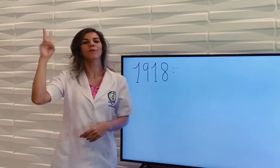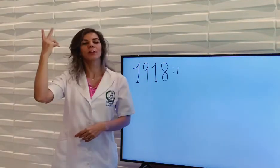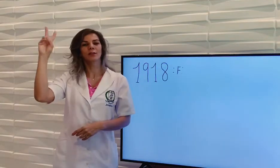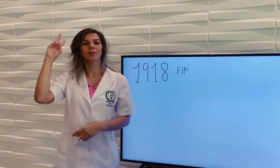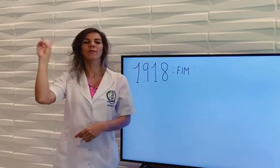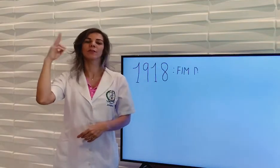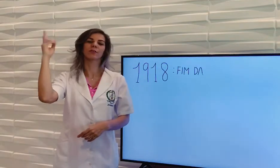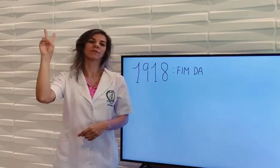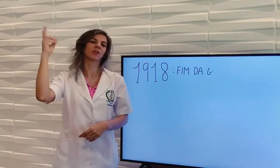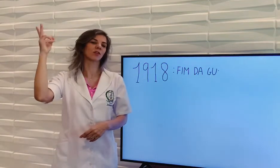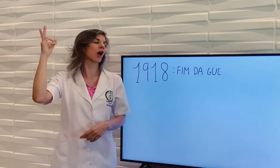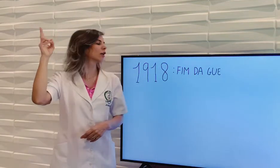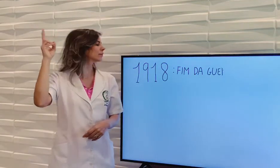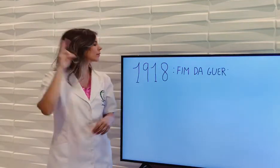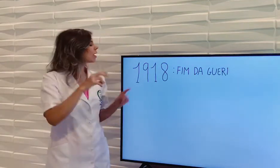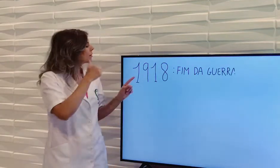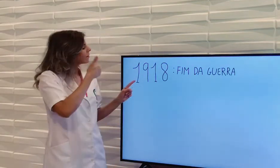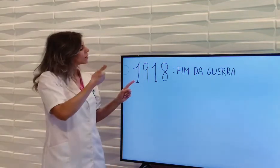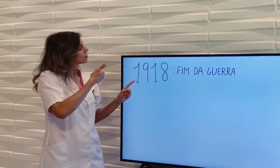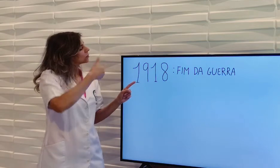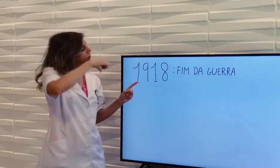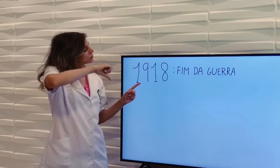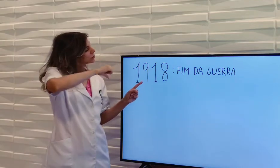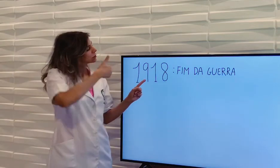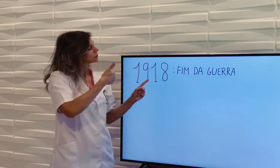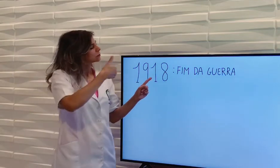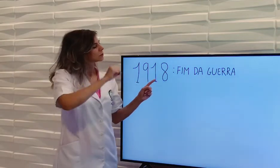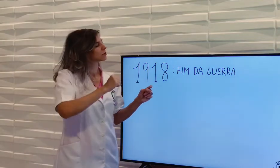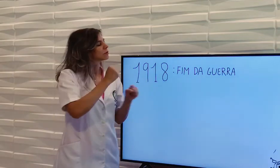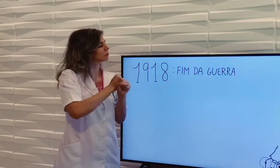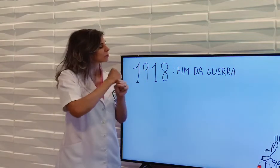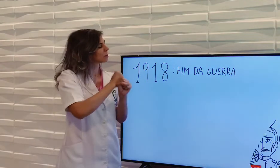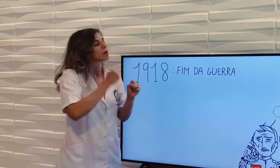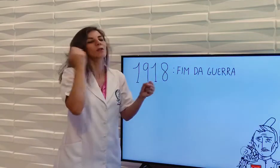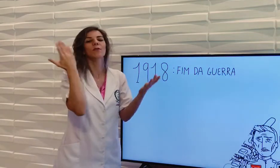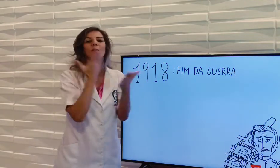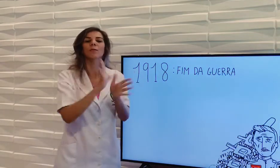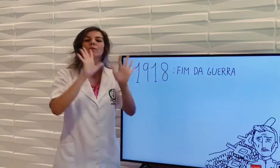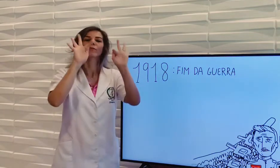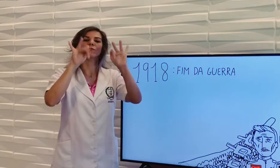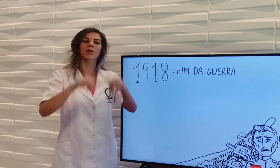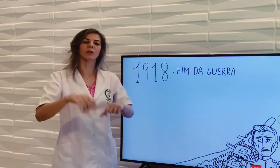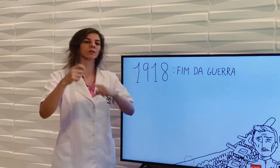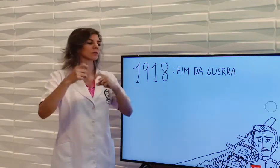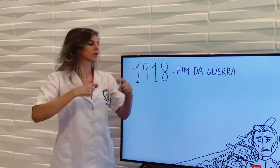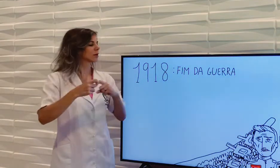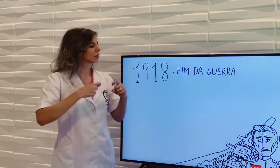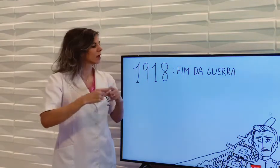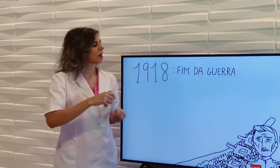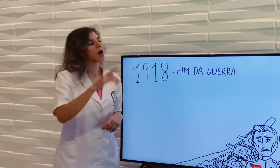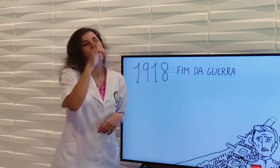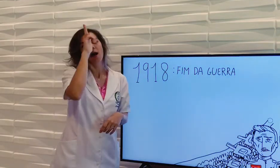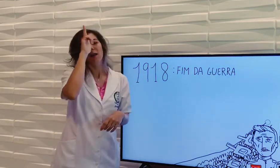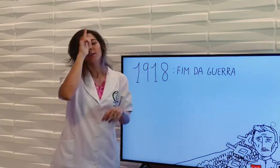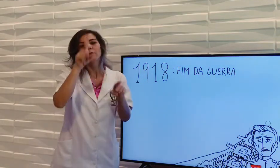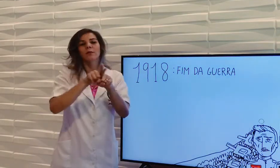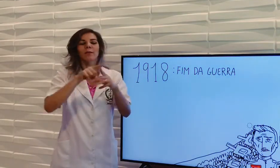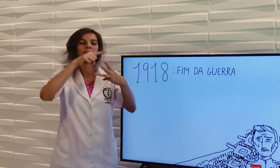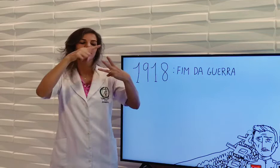É que em 1918 finalmente acaba a guerra. A Alemanha e a Tríplice Aliança estavam muito pobres e enfraquecidas pela fome